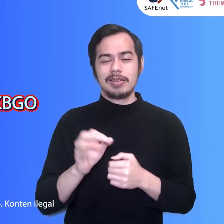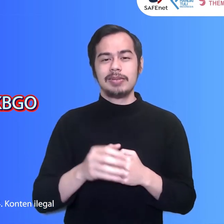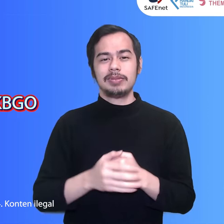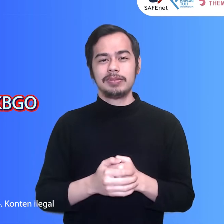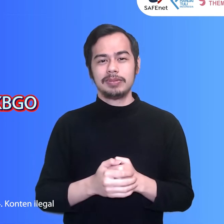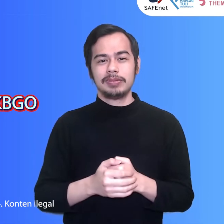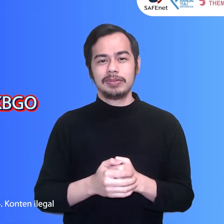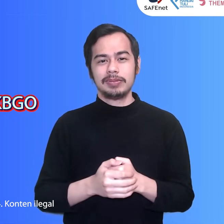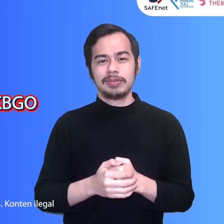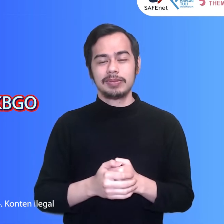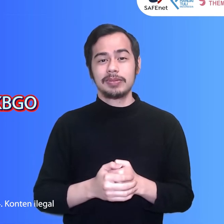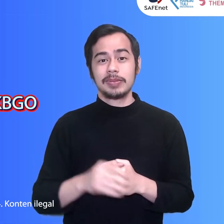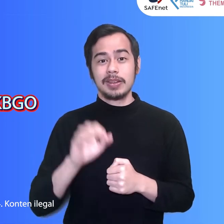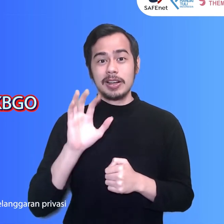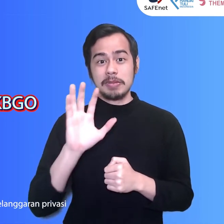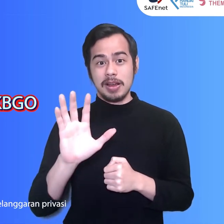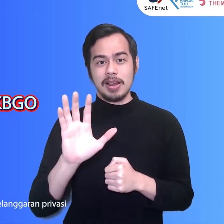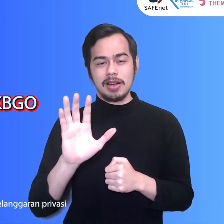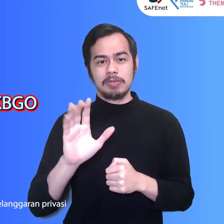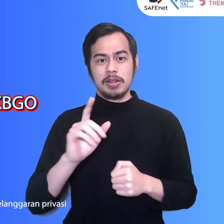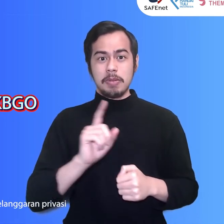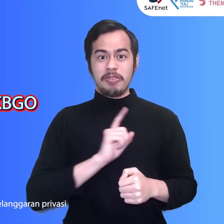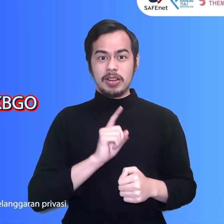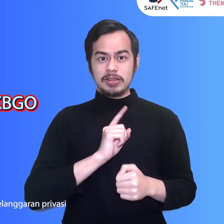25 pelanggaran privasi